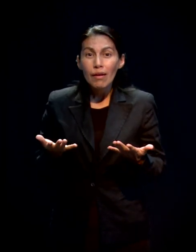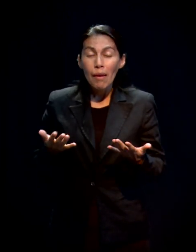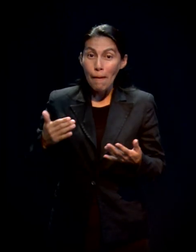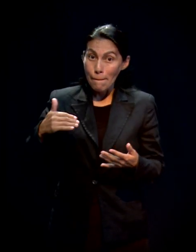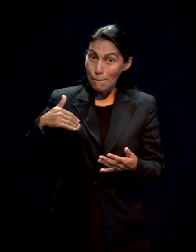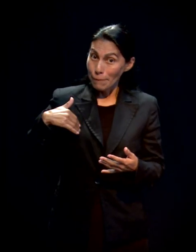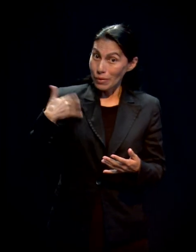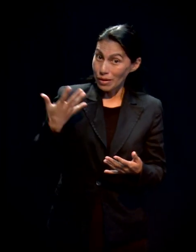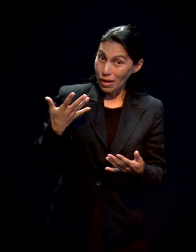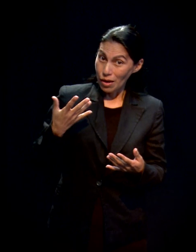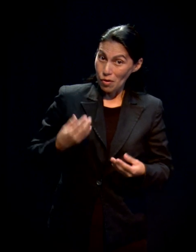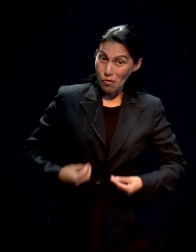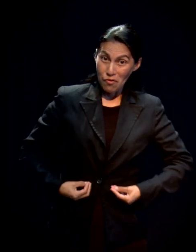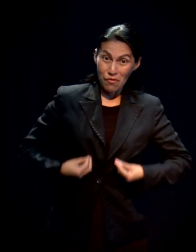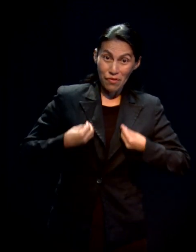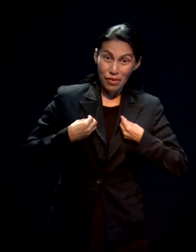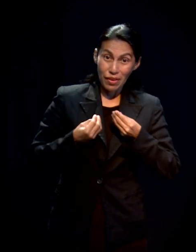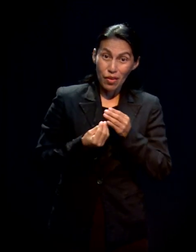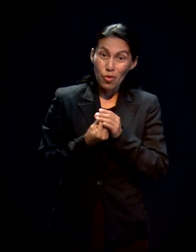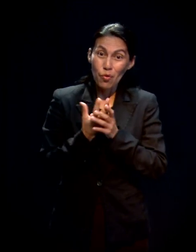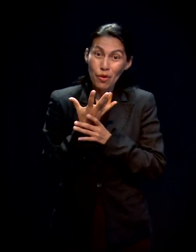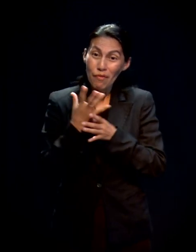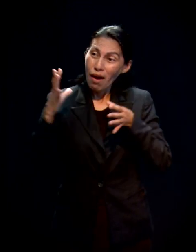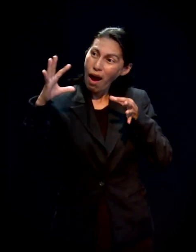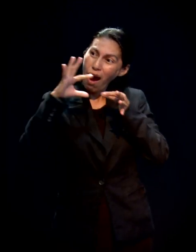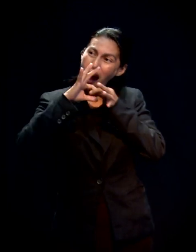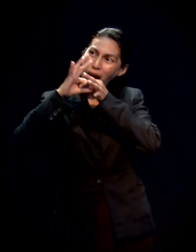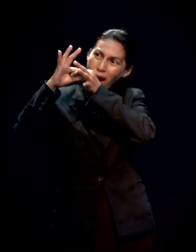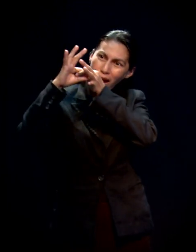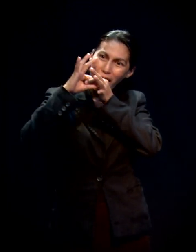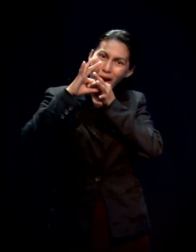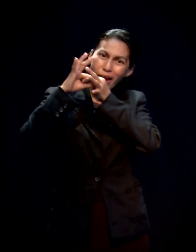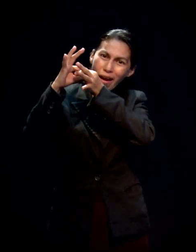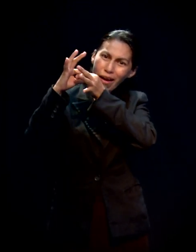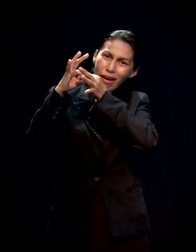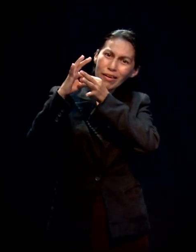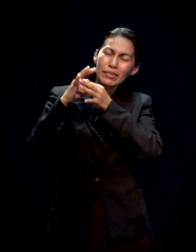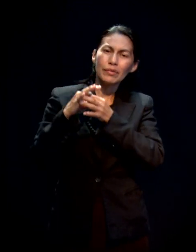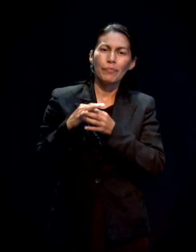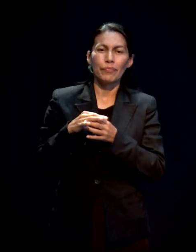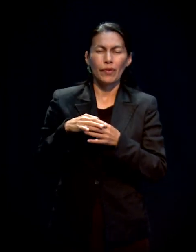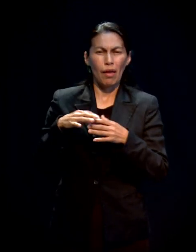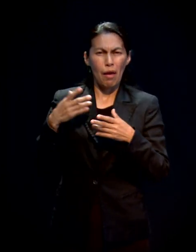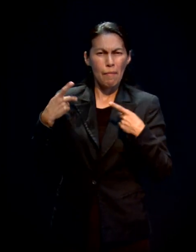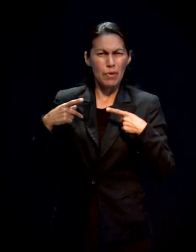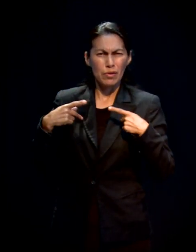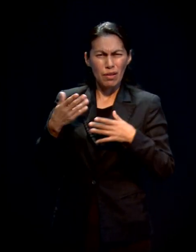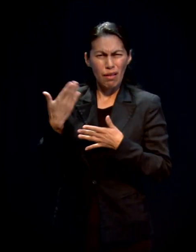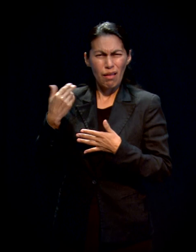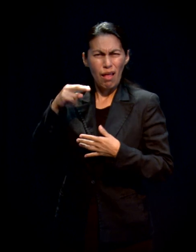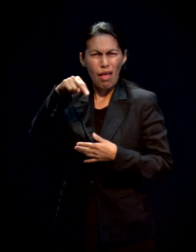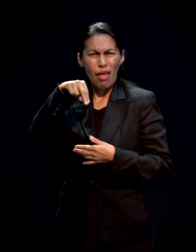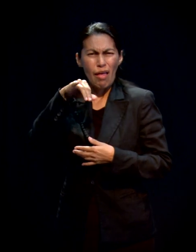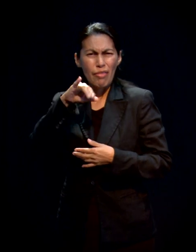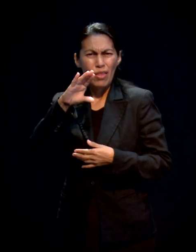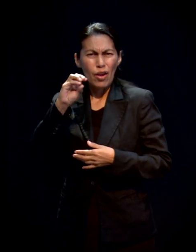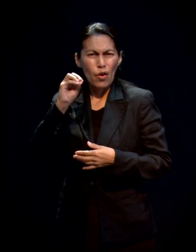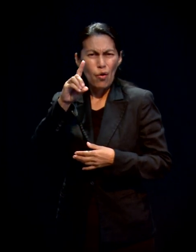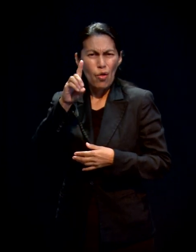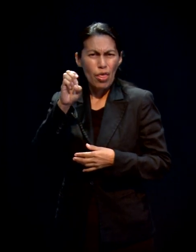milagro de una nueva vida en cristo jesús nicodemos nunca lo comprendió